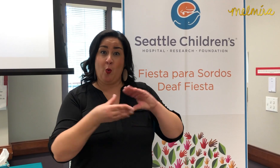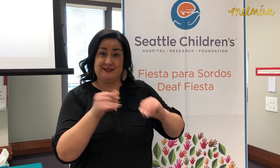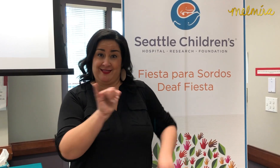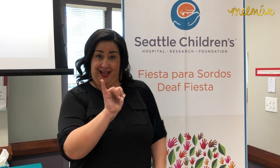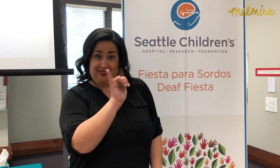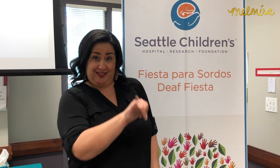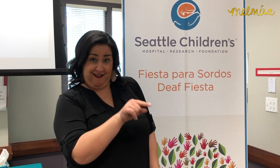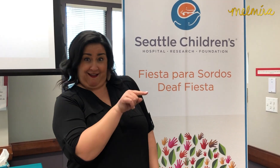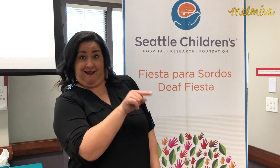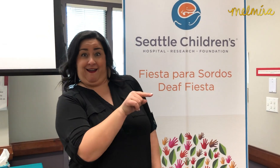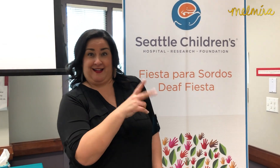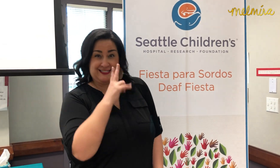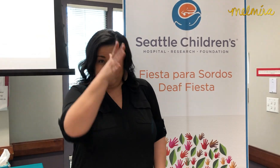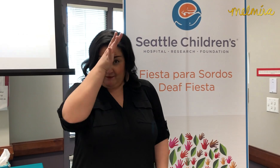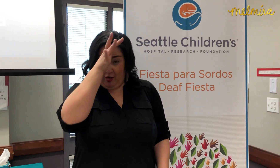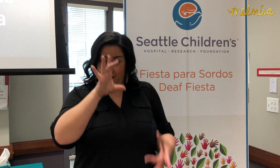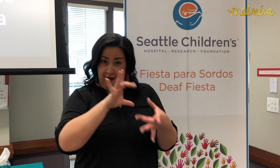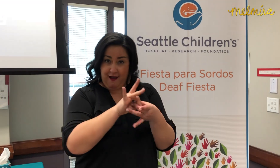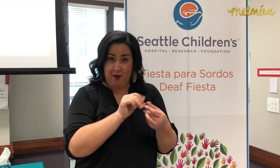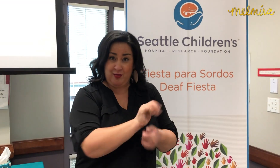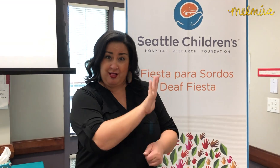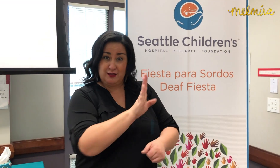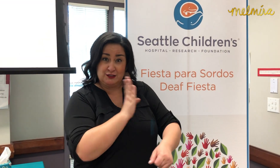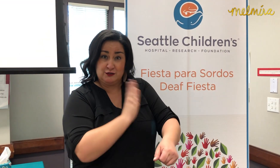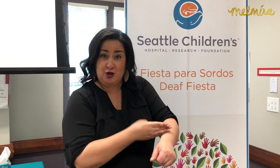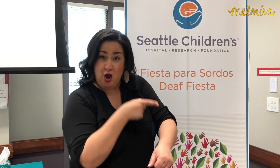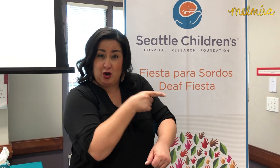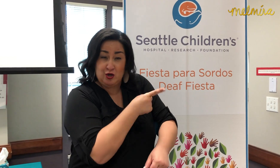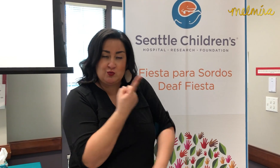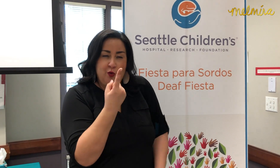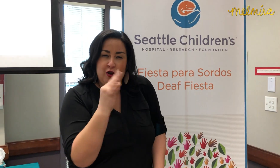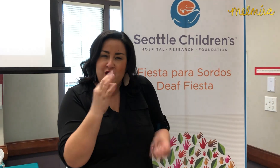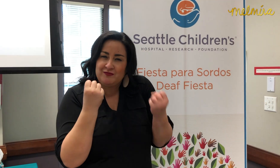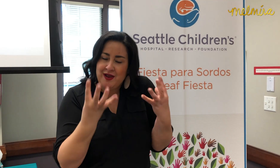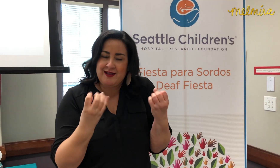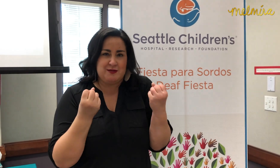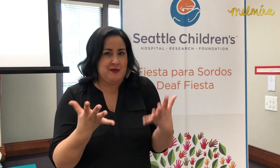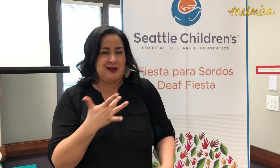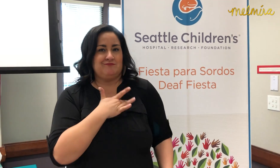con el tema de los no oyentes y aprendan más señas.